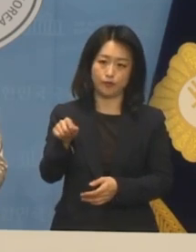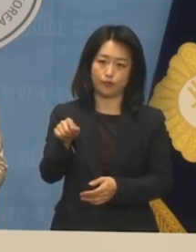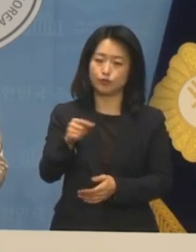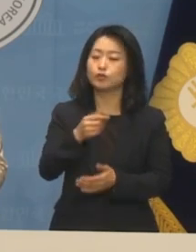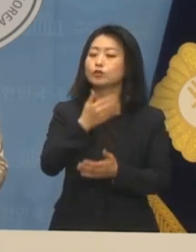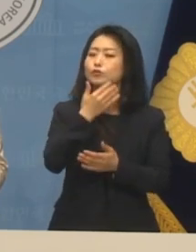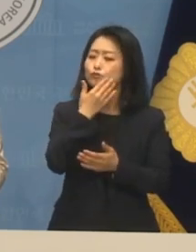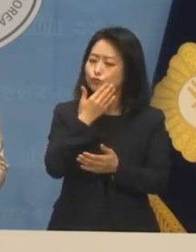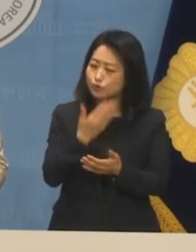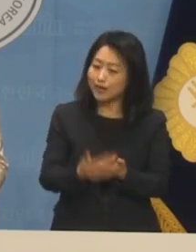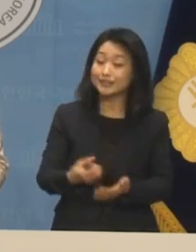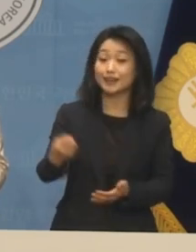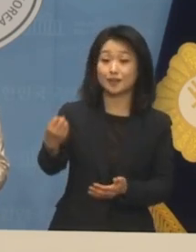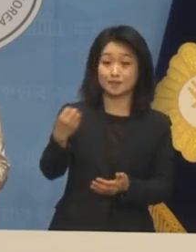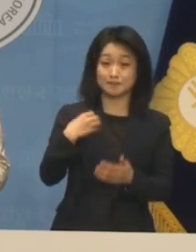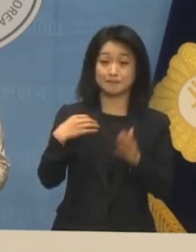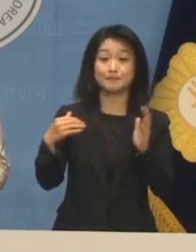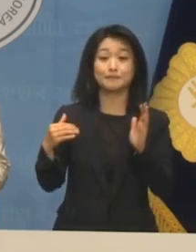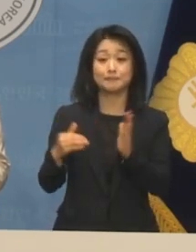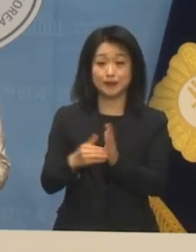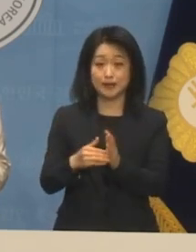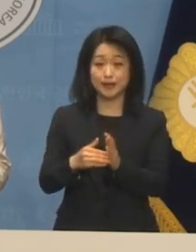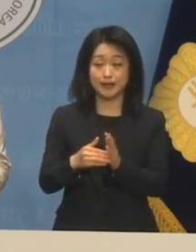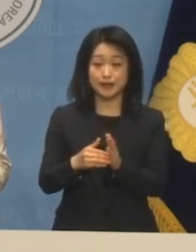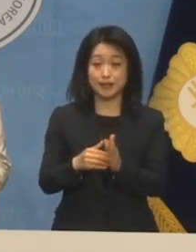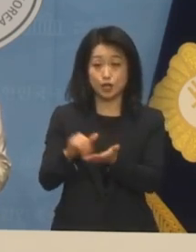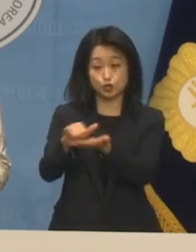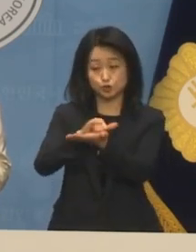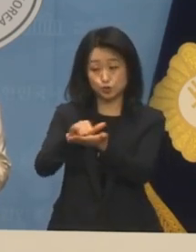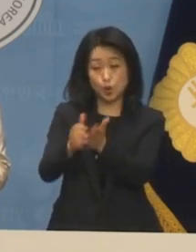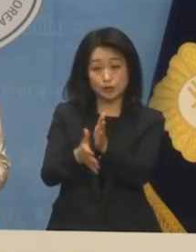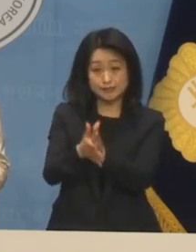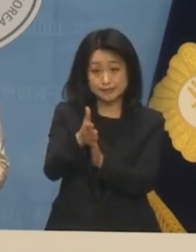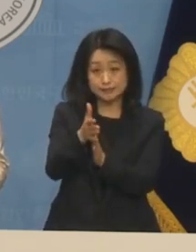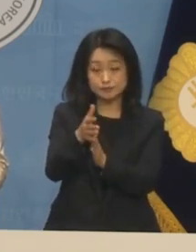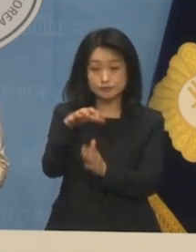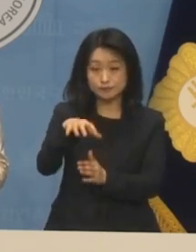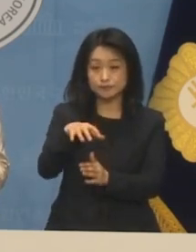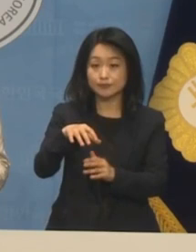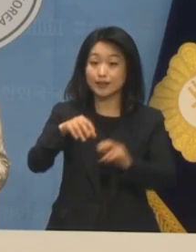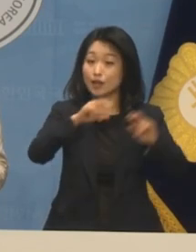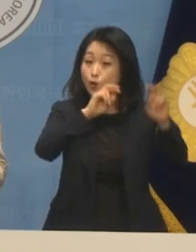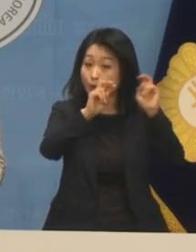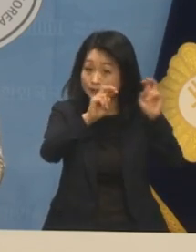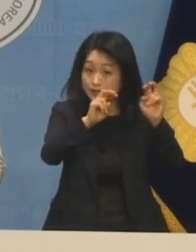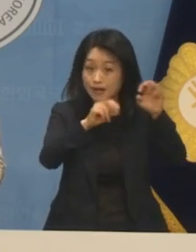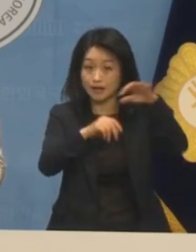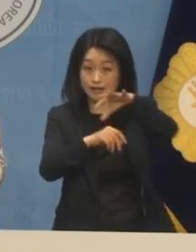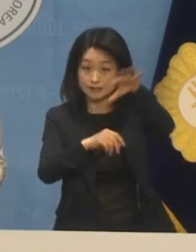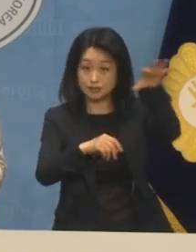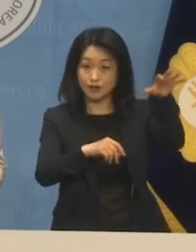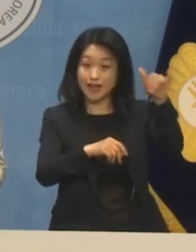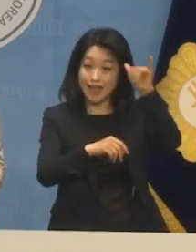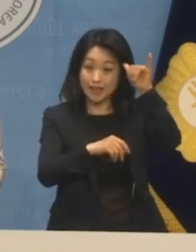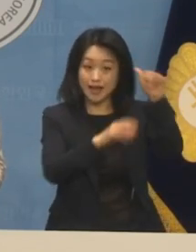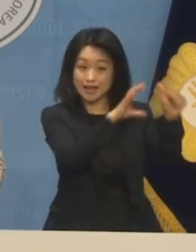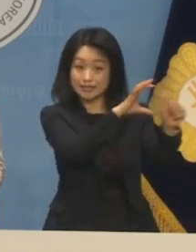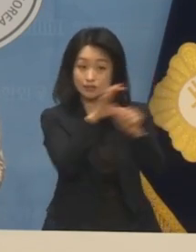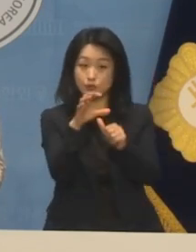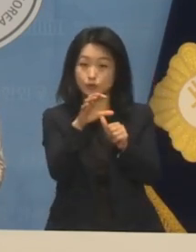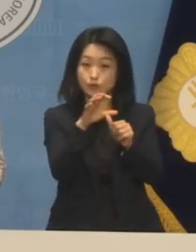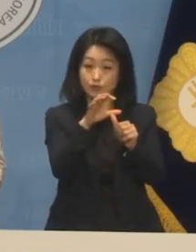매우 중요하다고 밝혔습니다. 뉴욕시는 기업들이 AI를 채용해 활용할